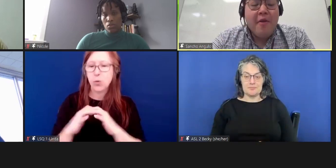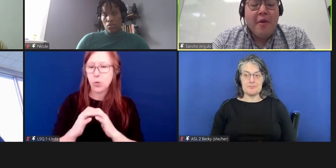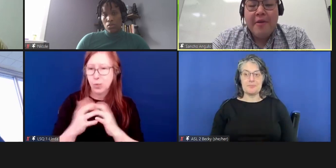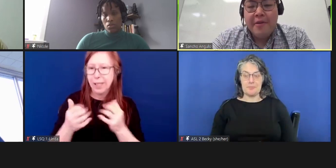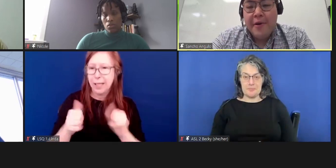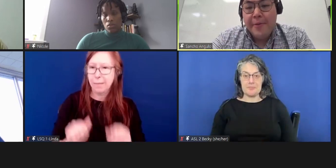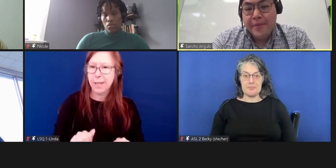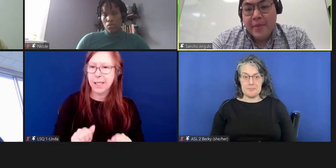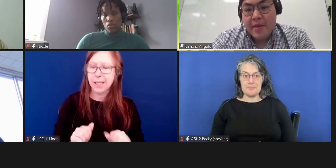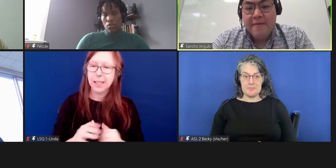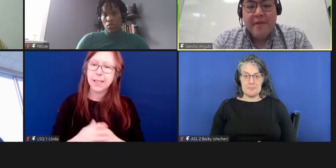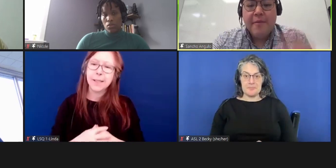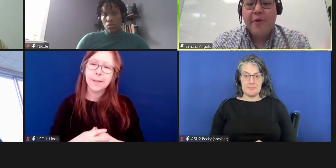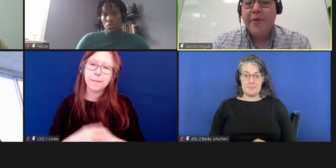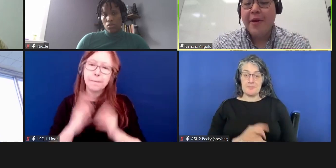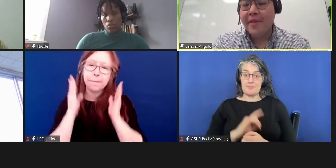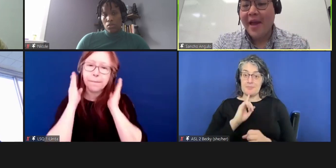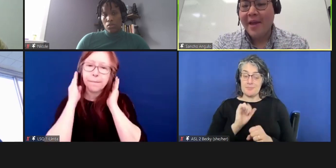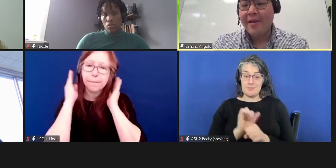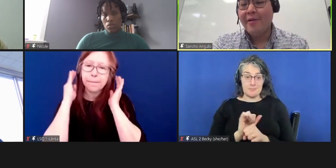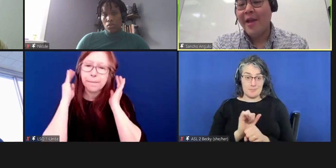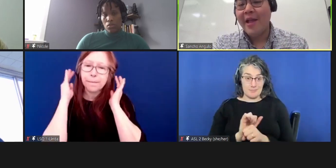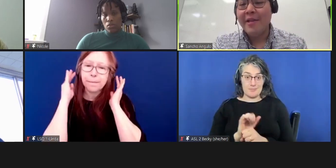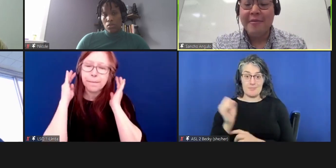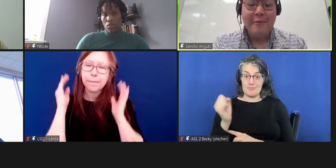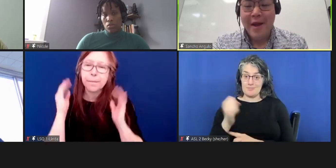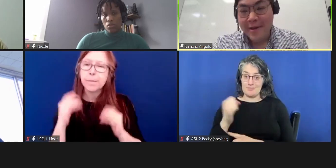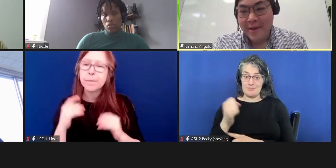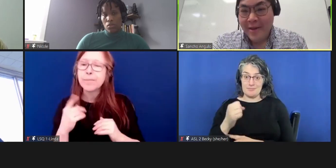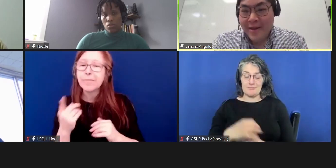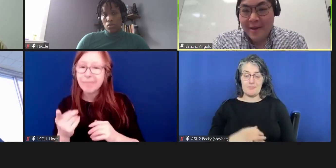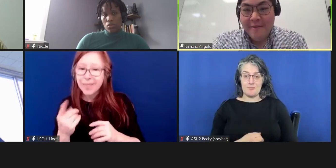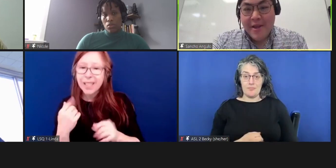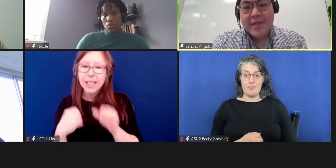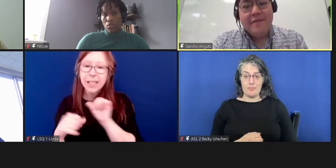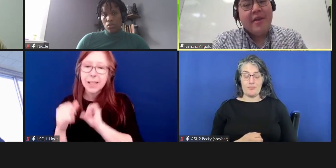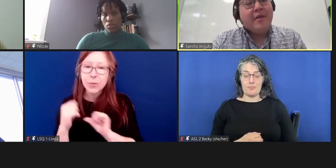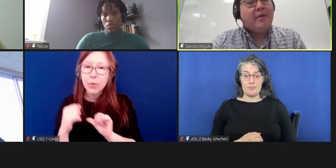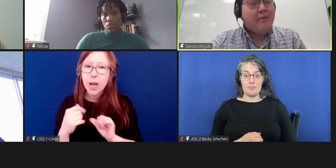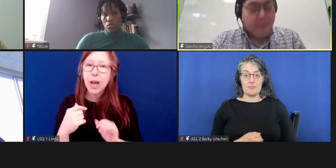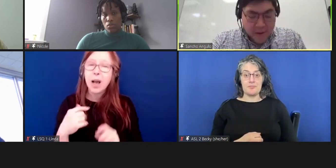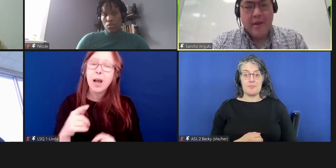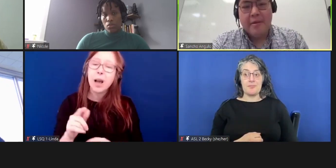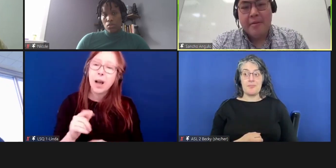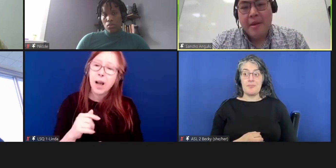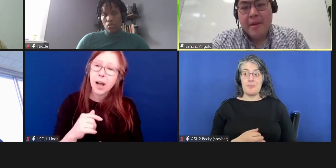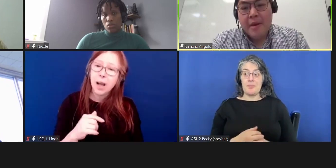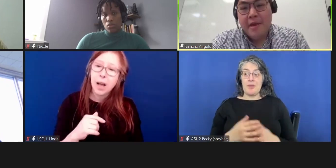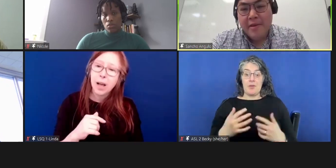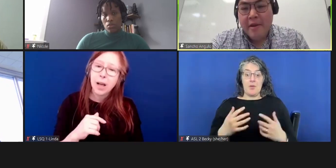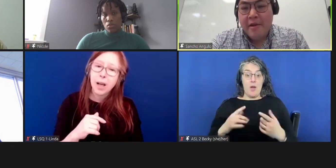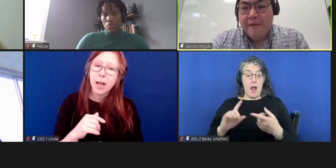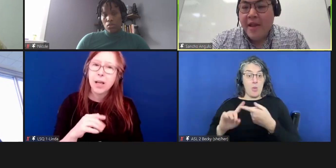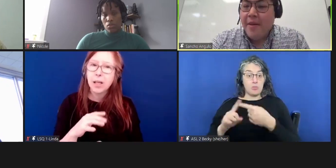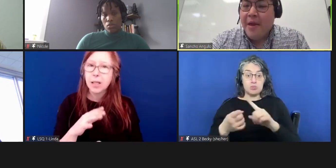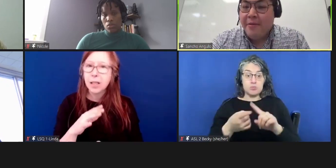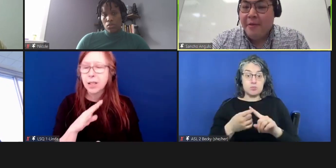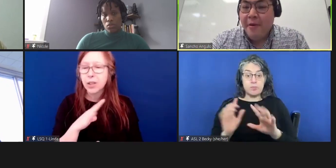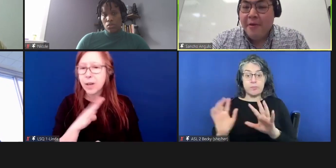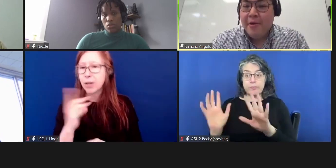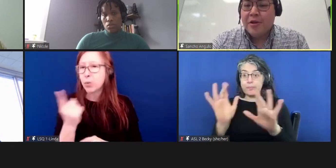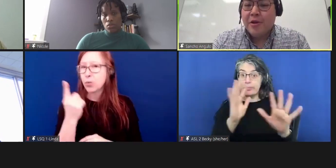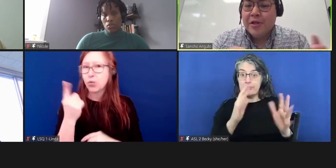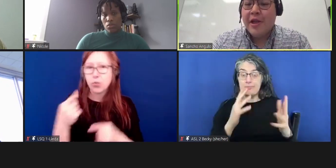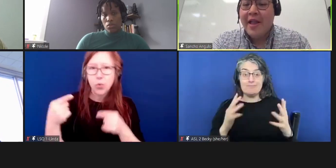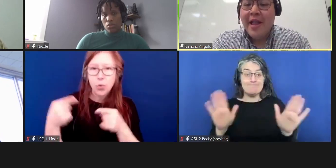dans l'information, les films documentaires, le canal d'histoire. En fait, j'avais tant des conflits avec ma